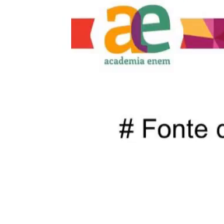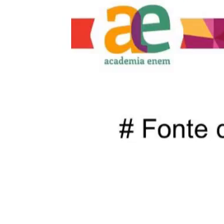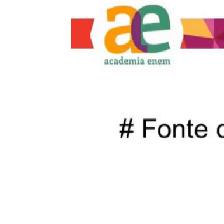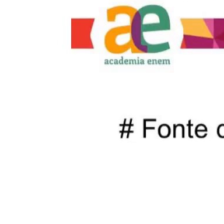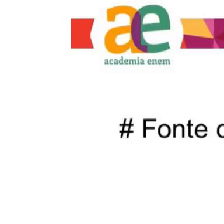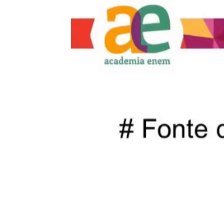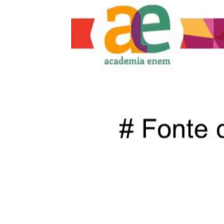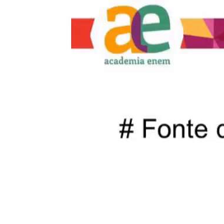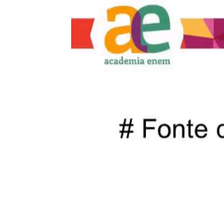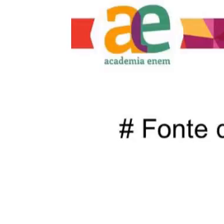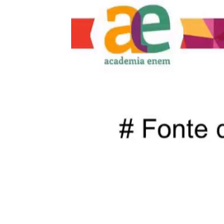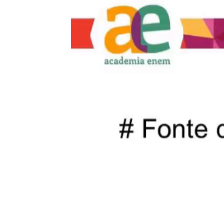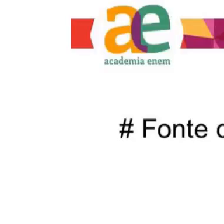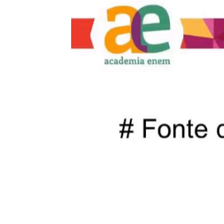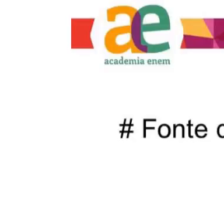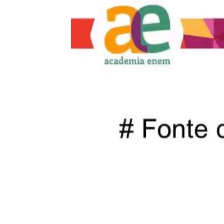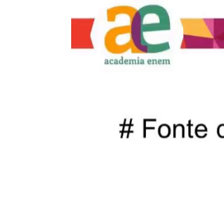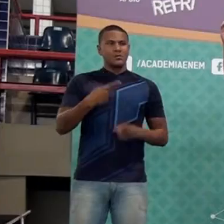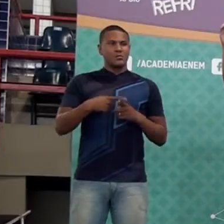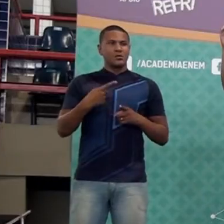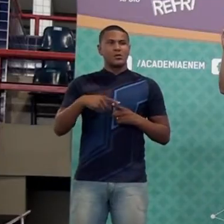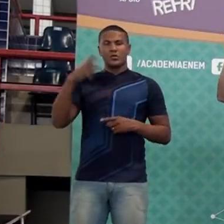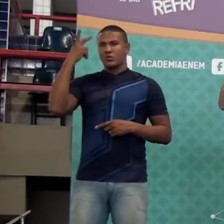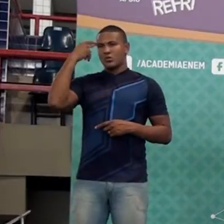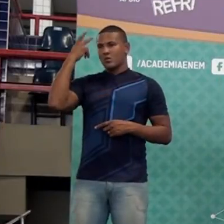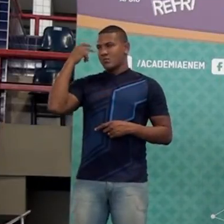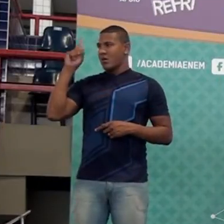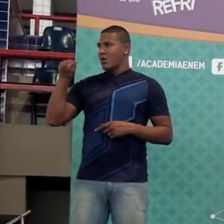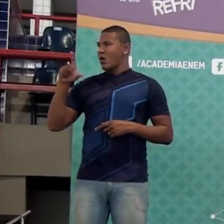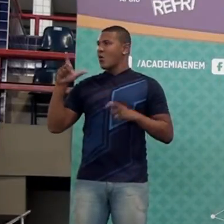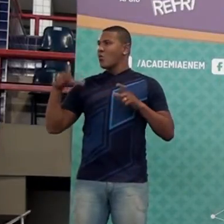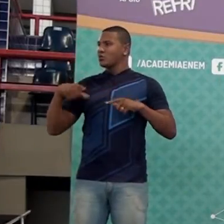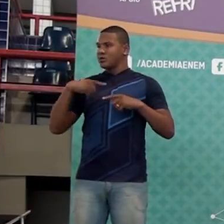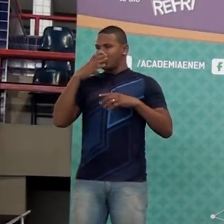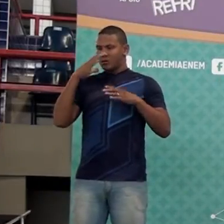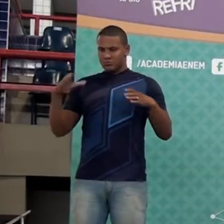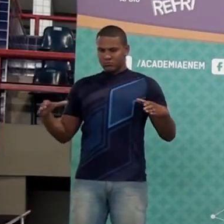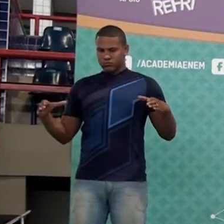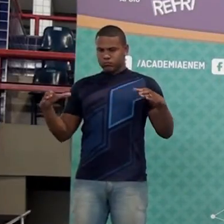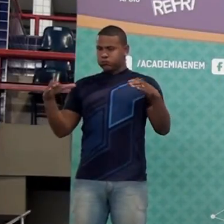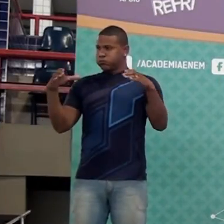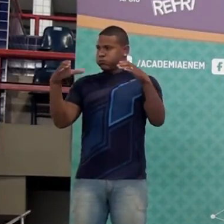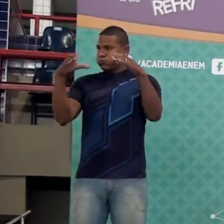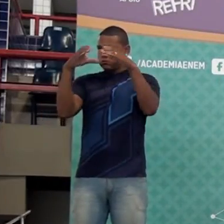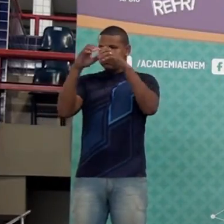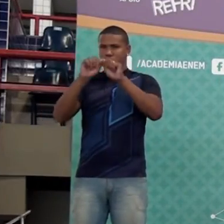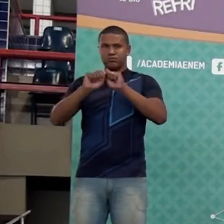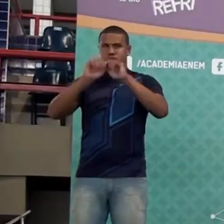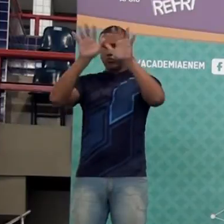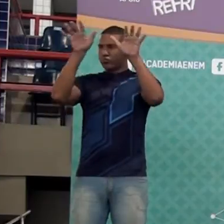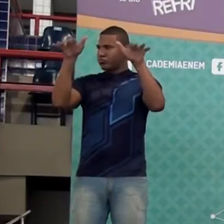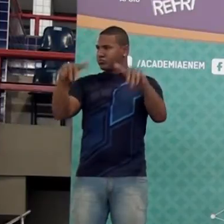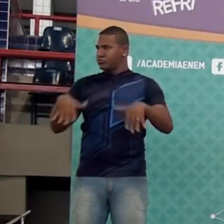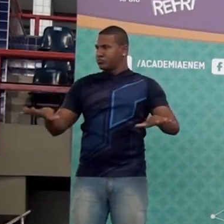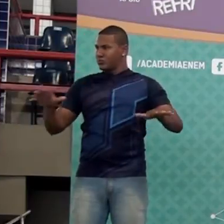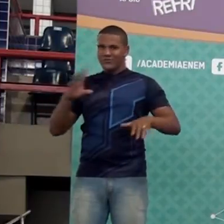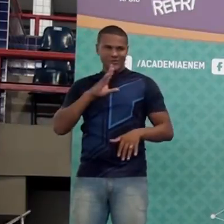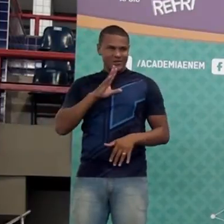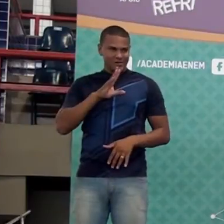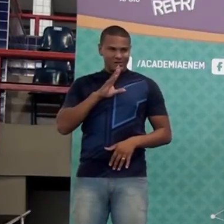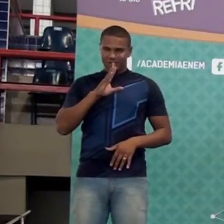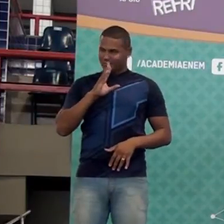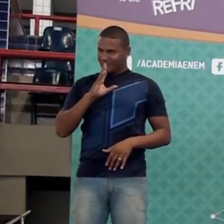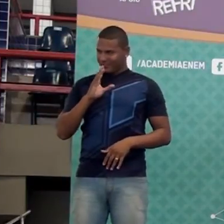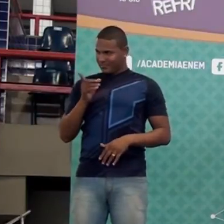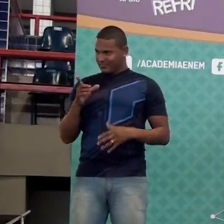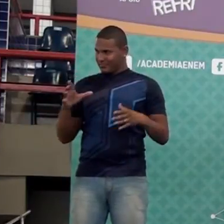ele é muito comum em regiões próximas a vulcões. Você cavar o solo numa região próxima ao vulcão, ao